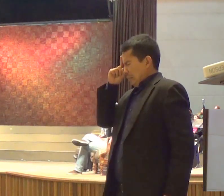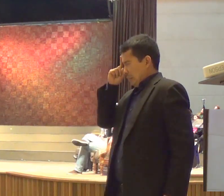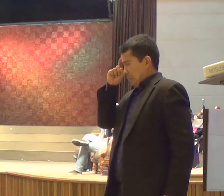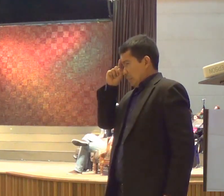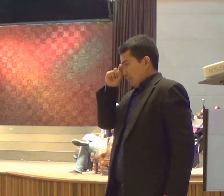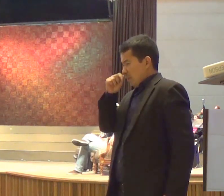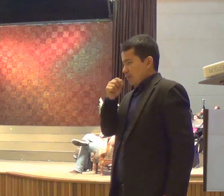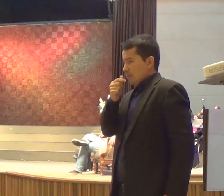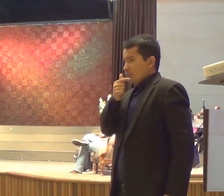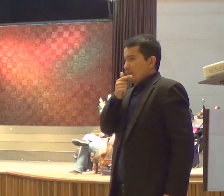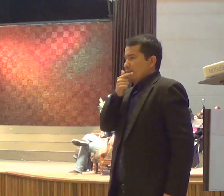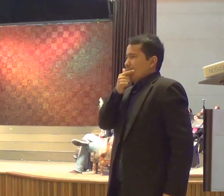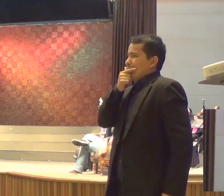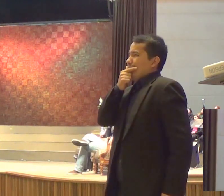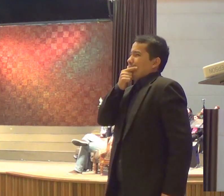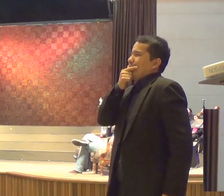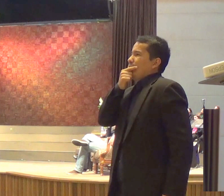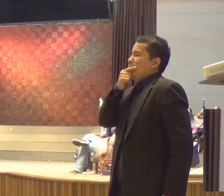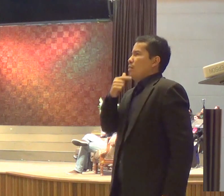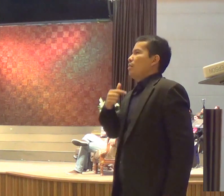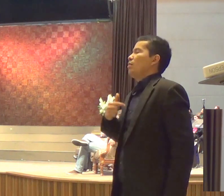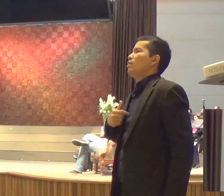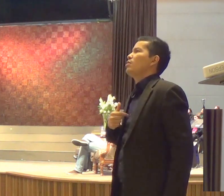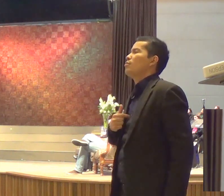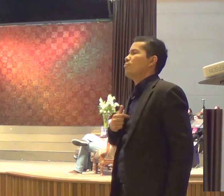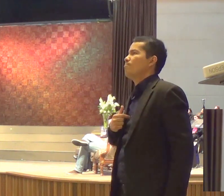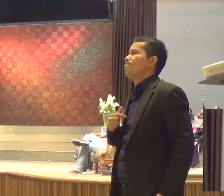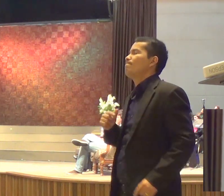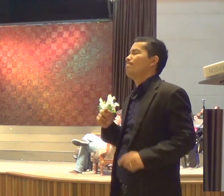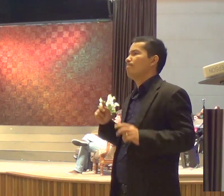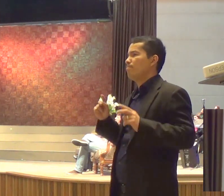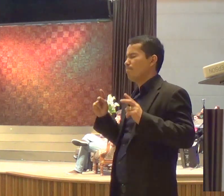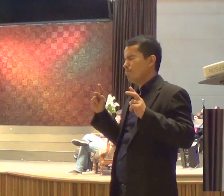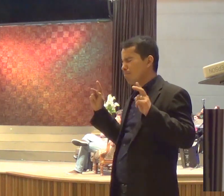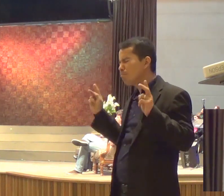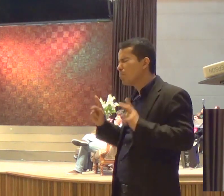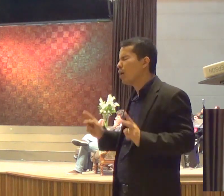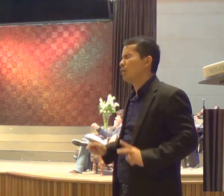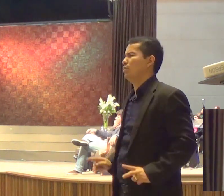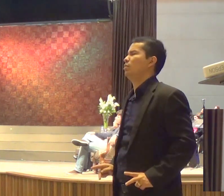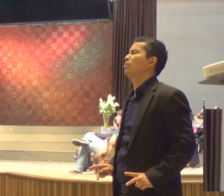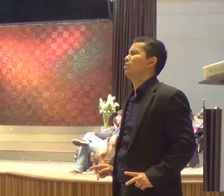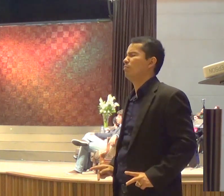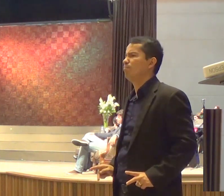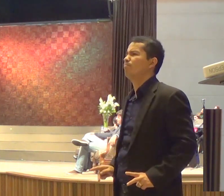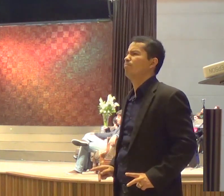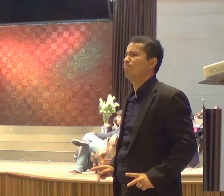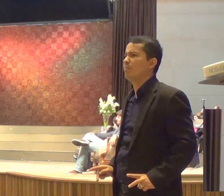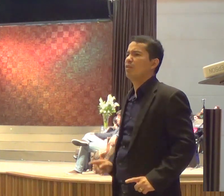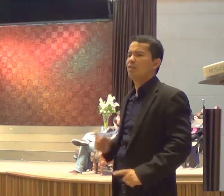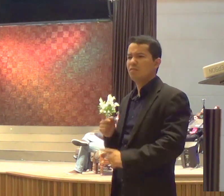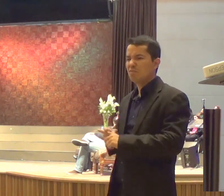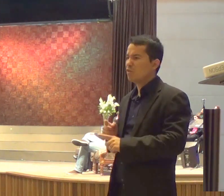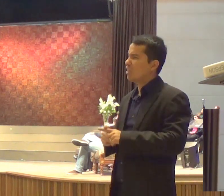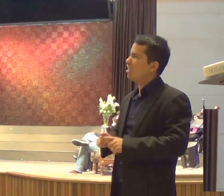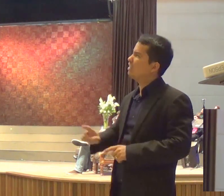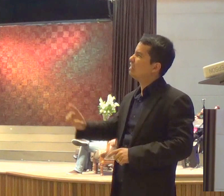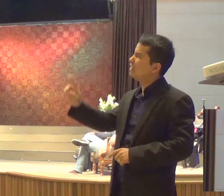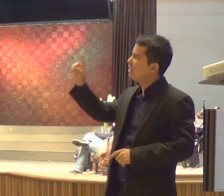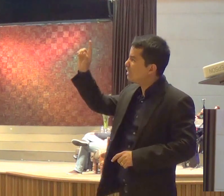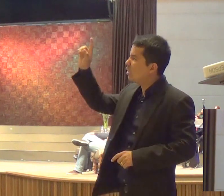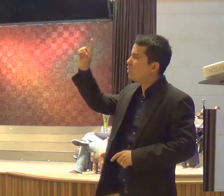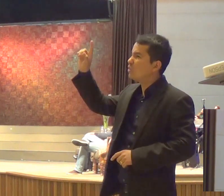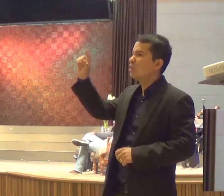abra um sorriso e diz assim eu estou em paz porque quando o dono do mar